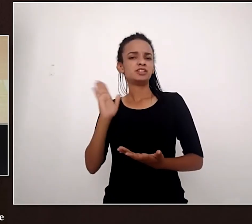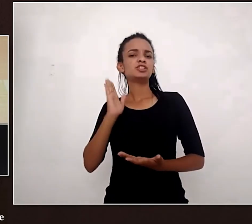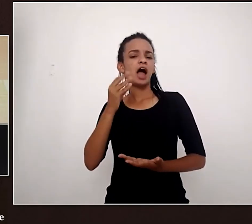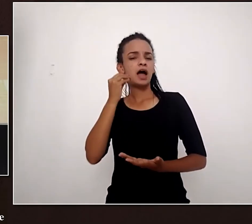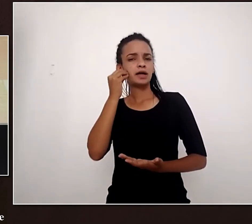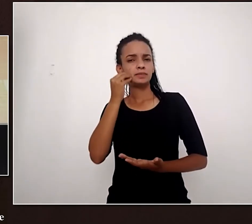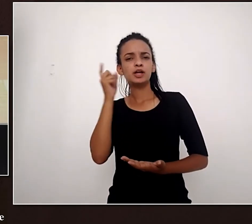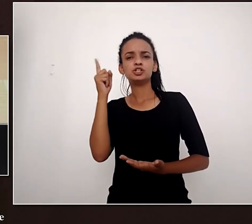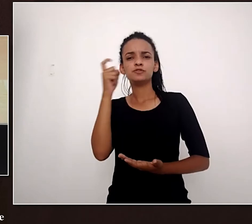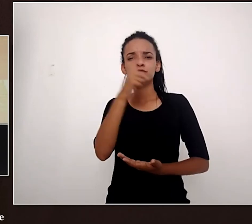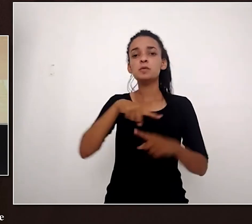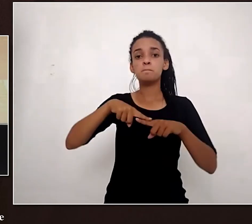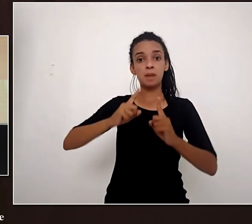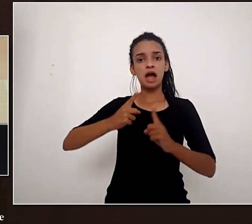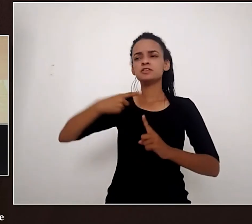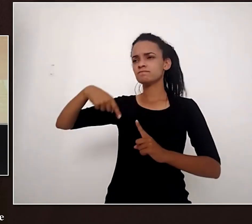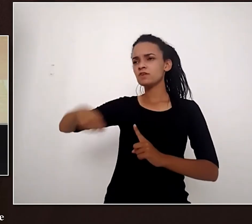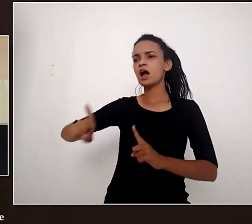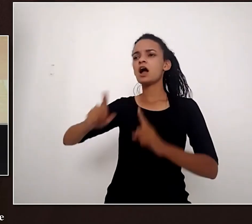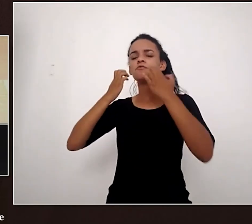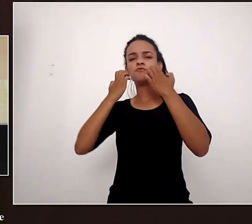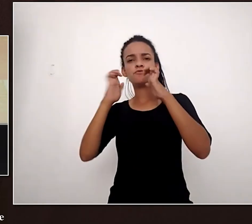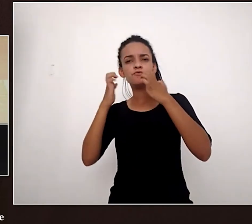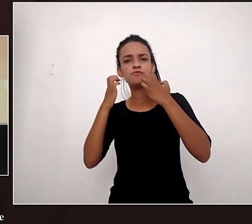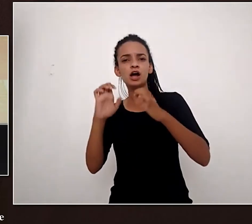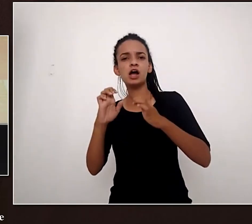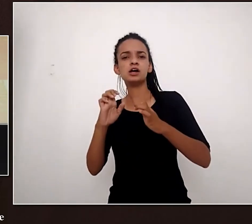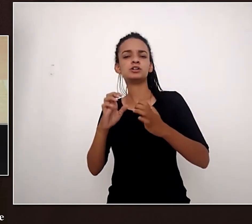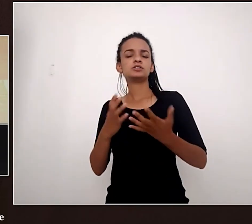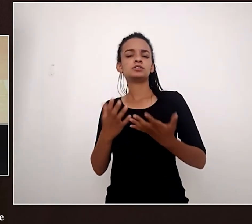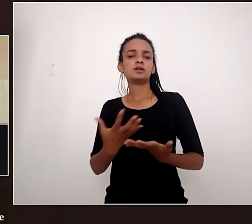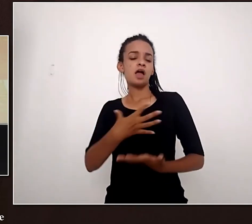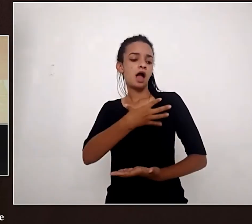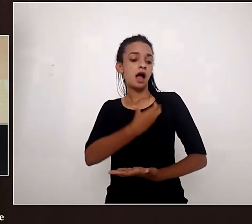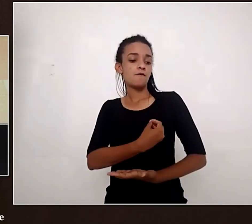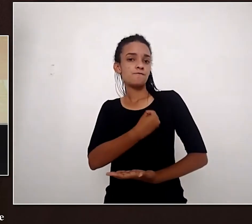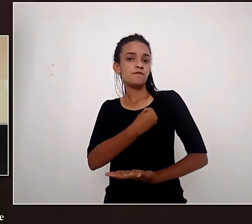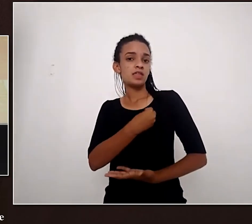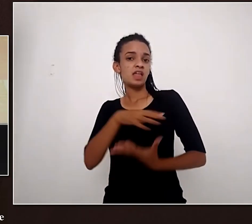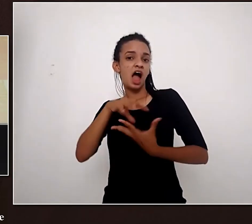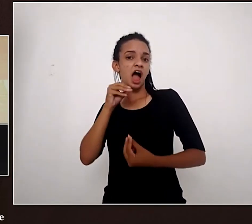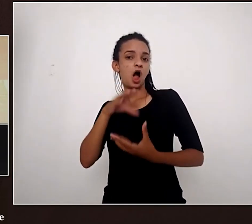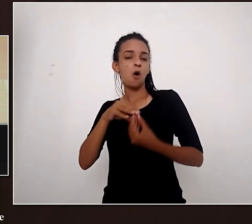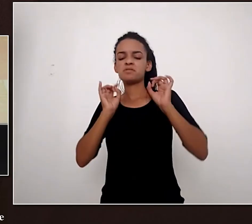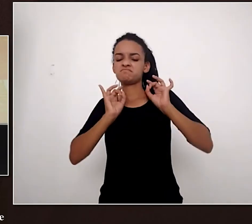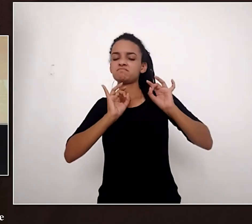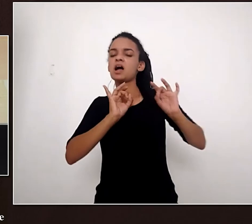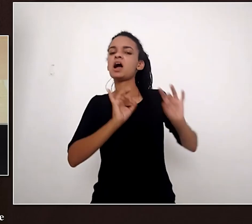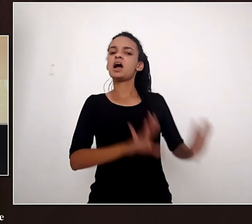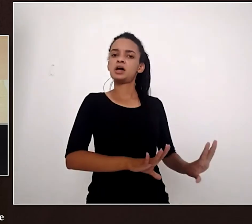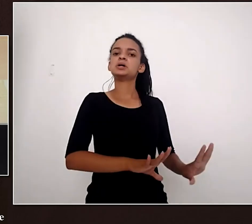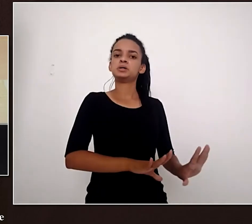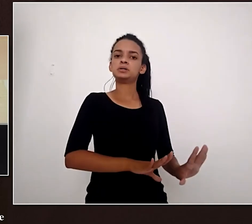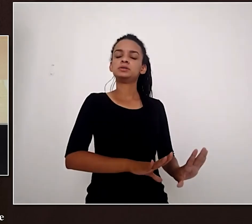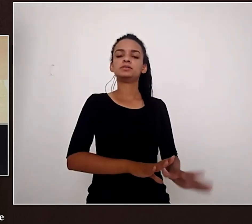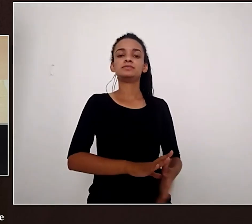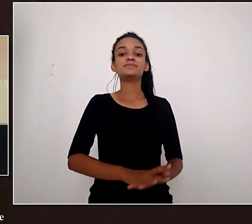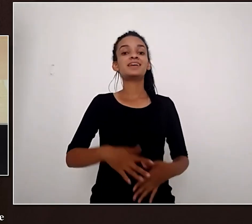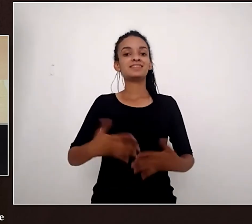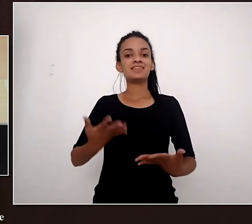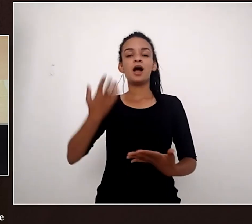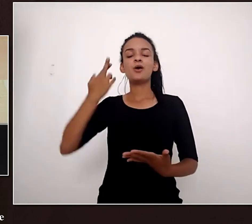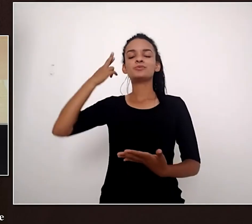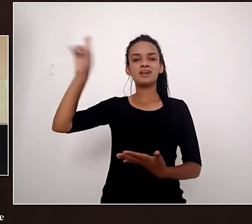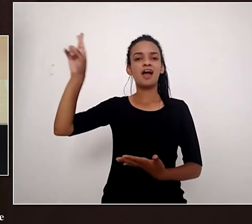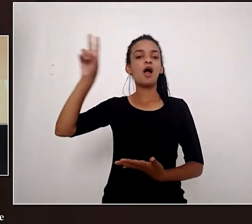estão ali para negar a sua própria vida da alma. E o Senhor, então, faz grandes coisas por meio deles, e